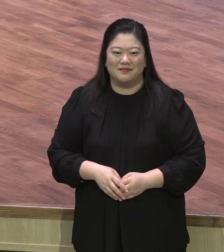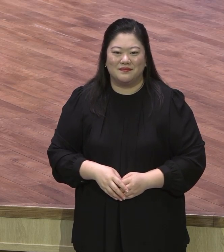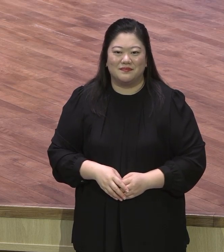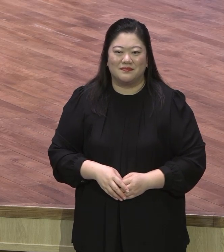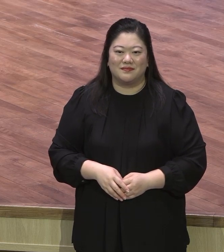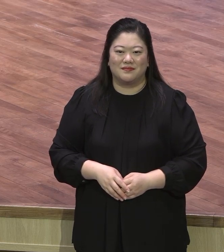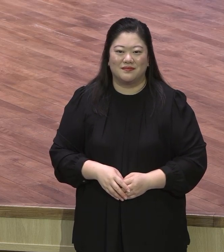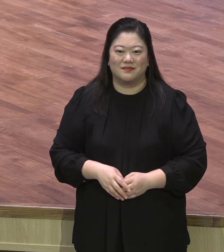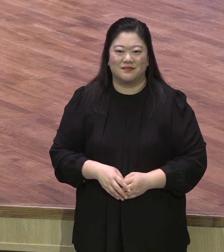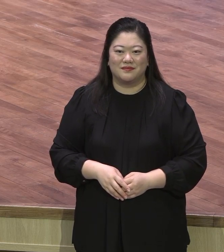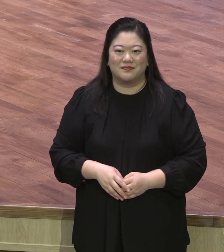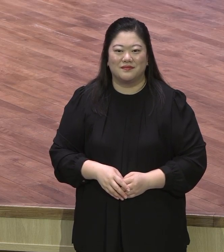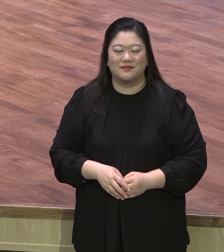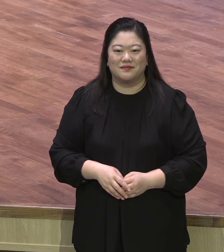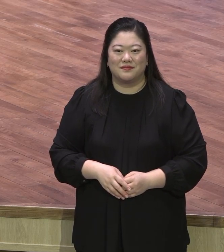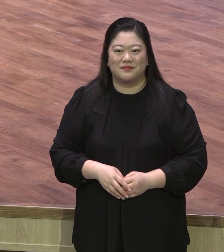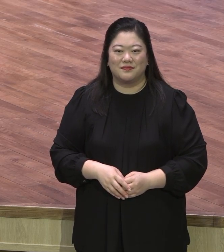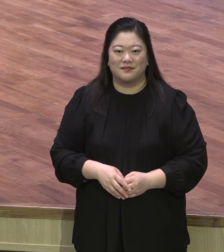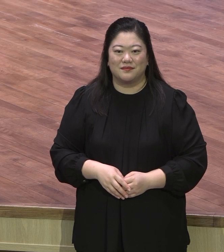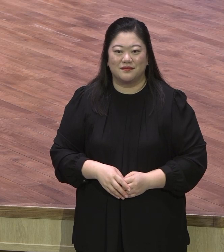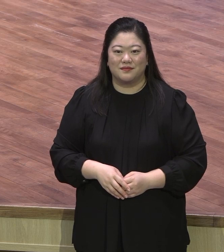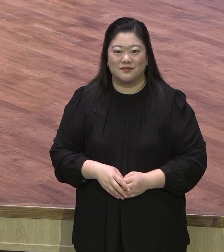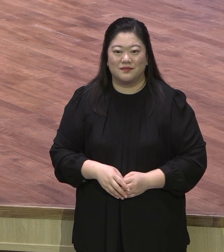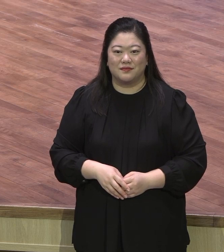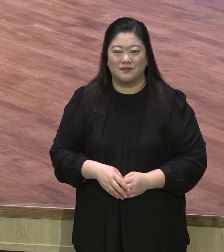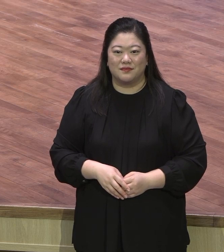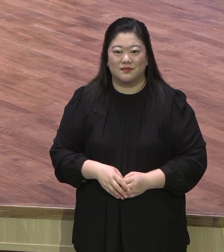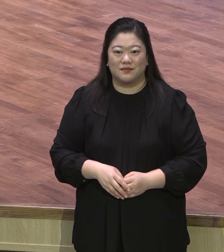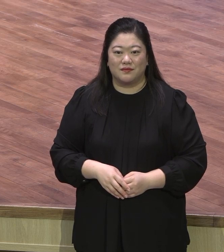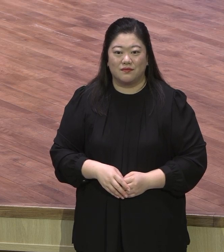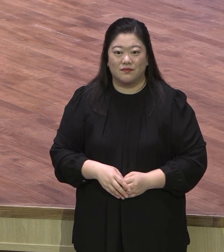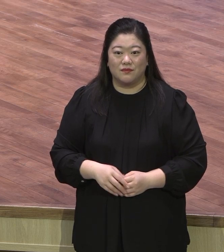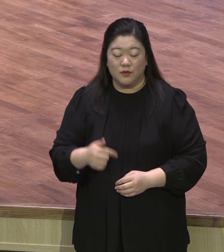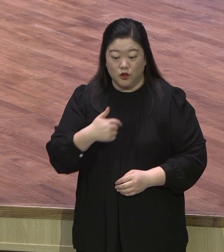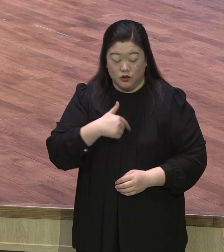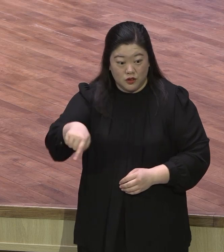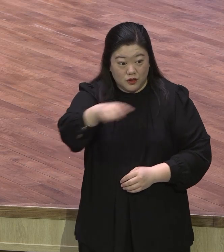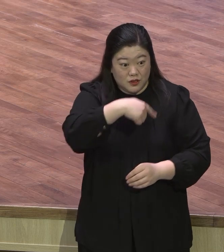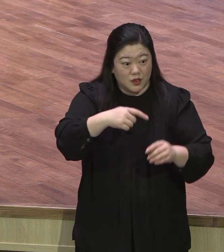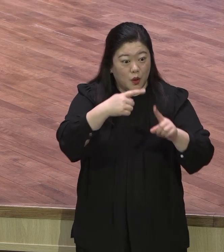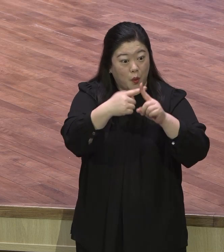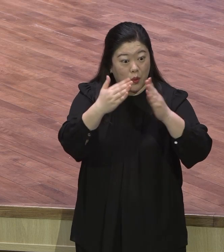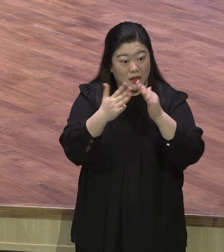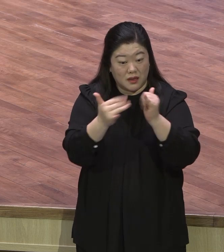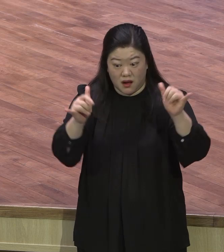말을 이렇게 한다. 우리 기독교는 천국 잔치거든 잔치. 잔치.